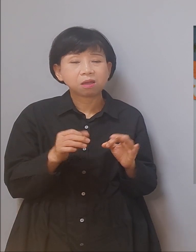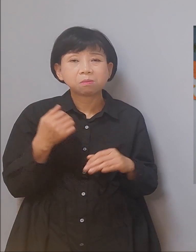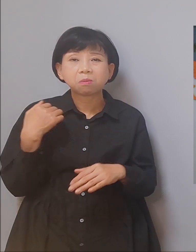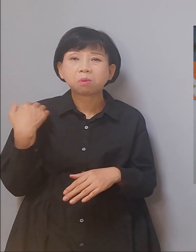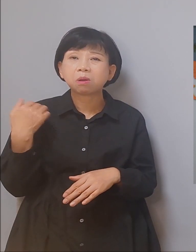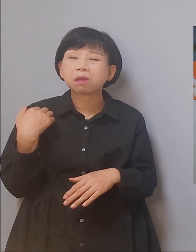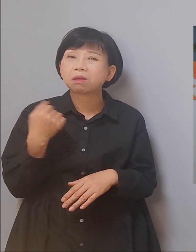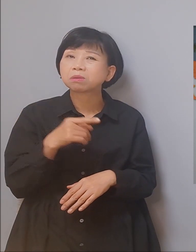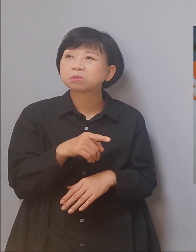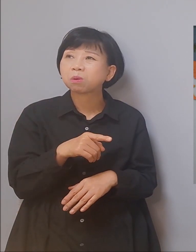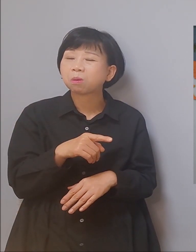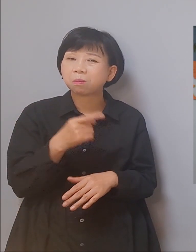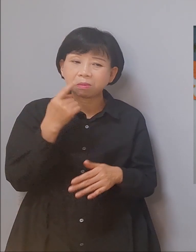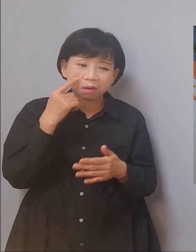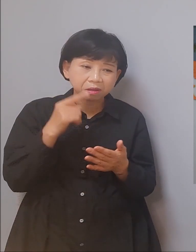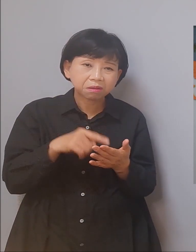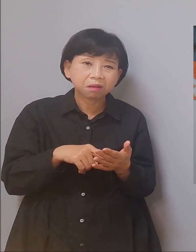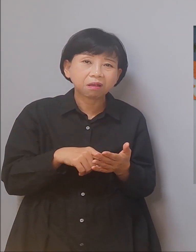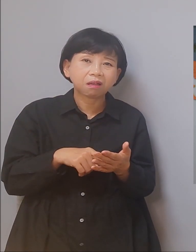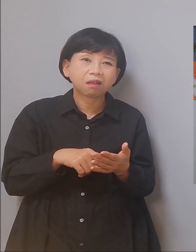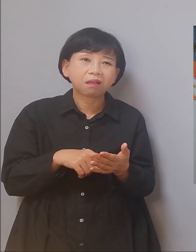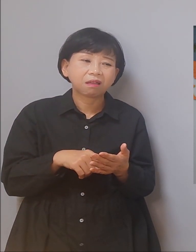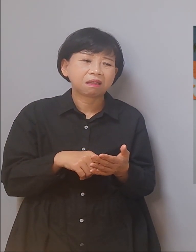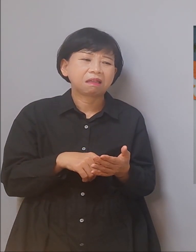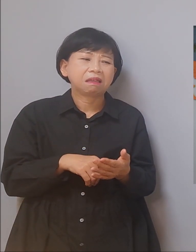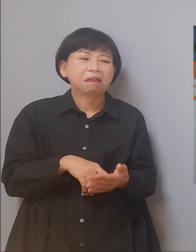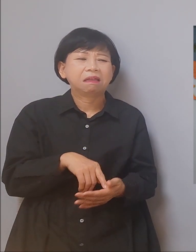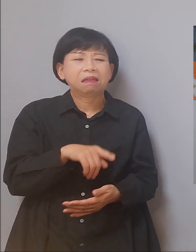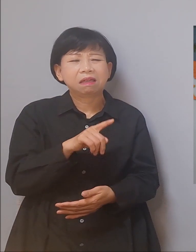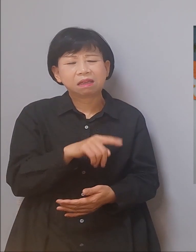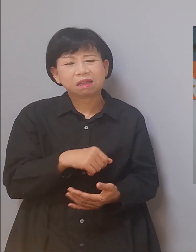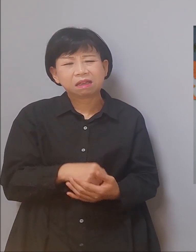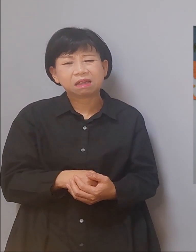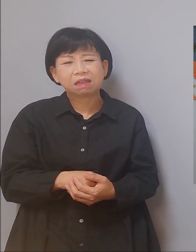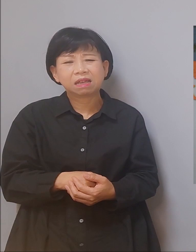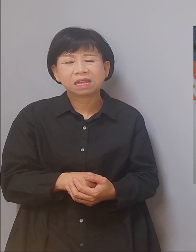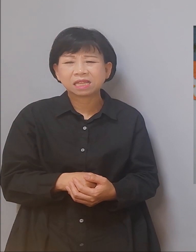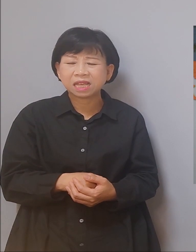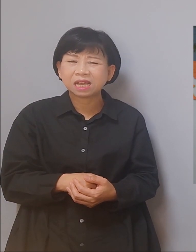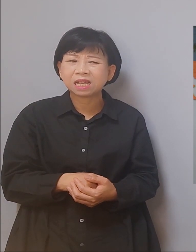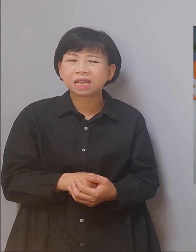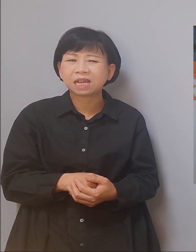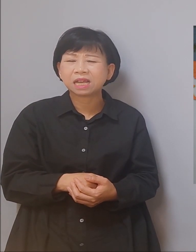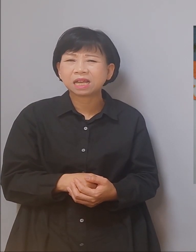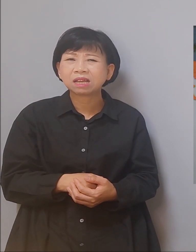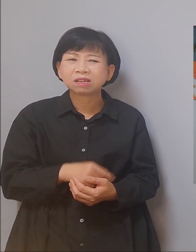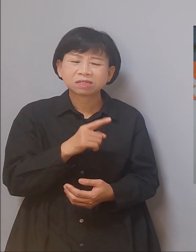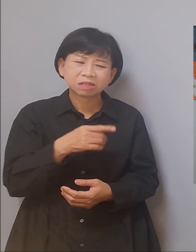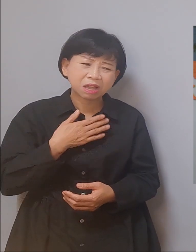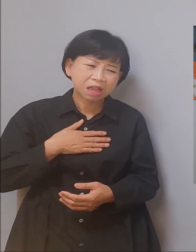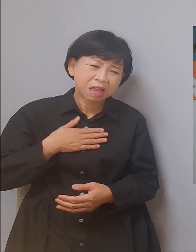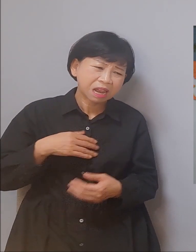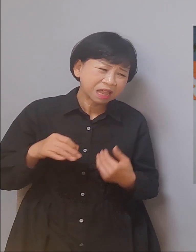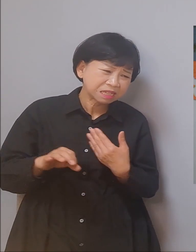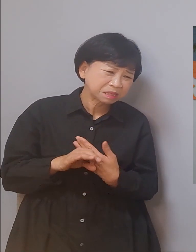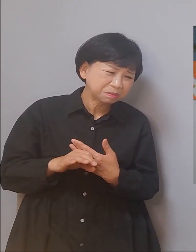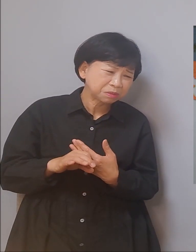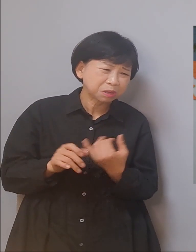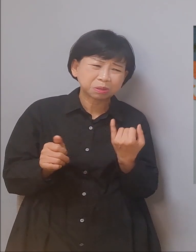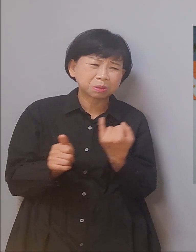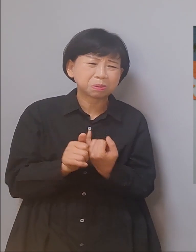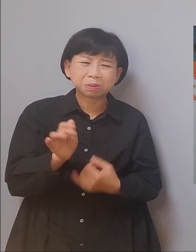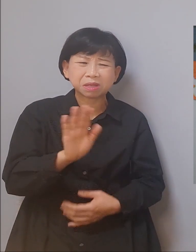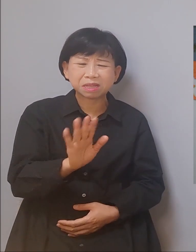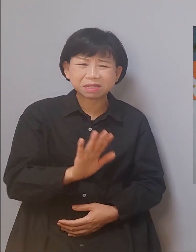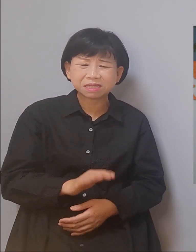시작하는 거죠. 그래서 뭐라고 합니까? 내가 그럴 줄 알았으면 저 사람과, 내가 저런 성격인 줄